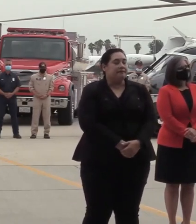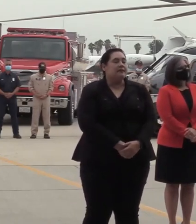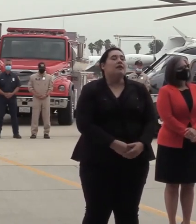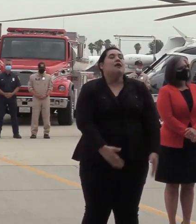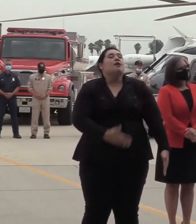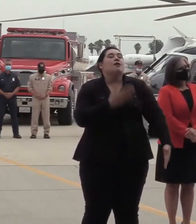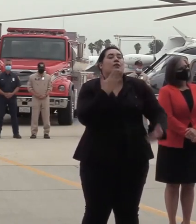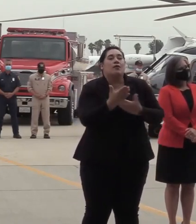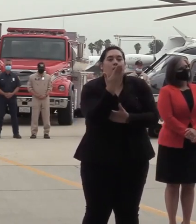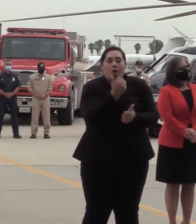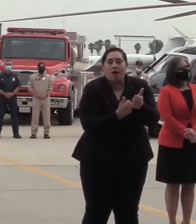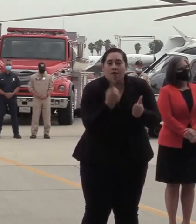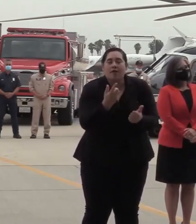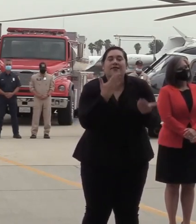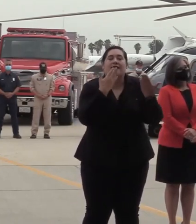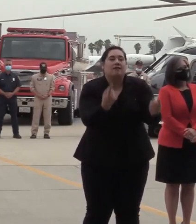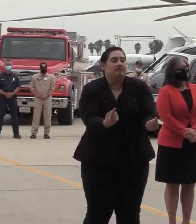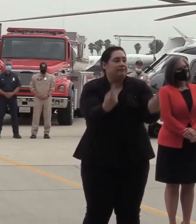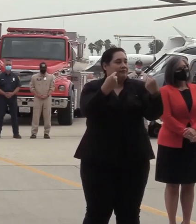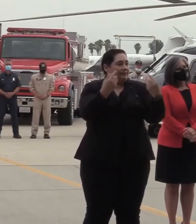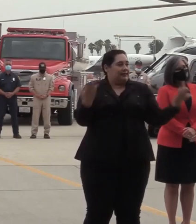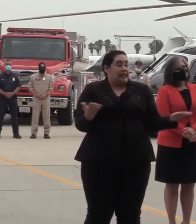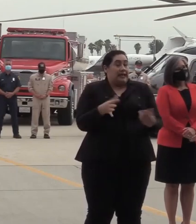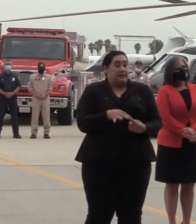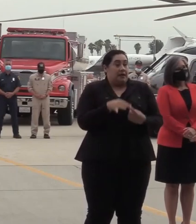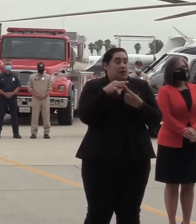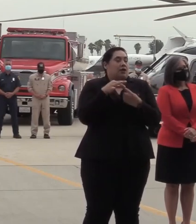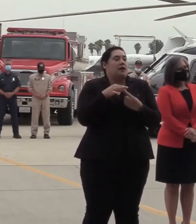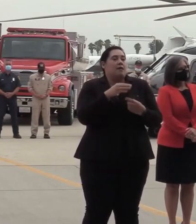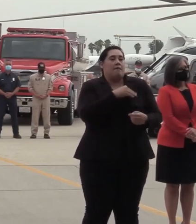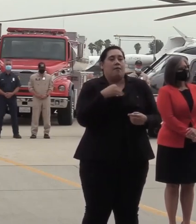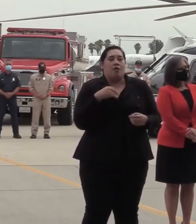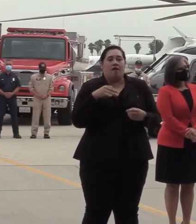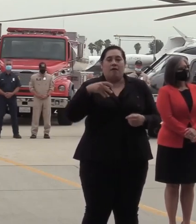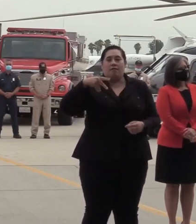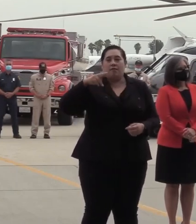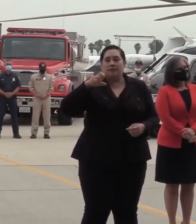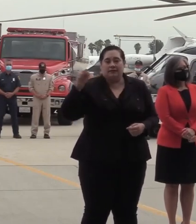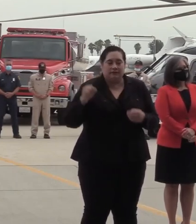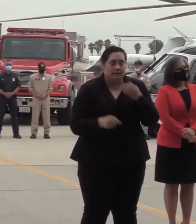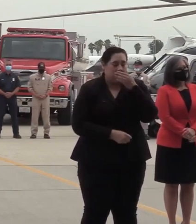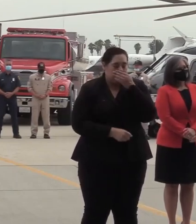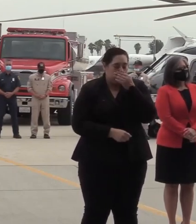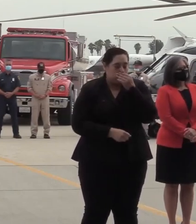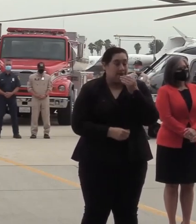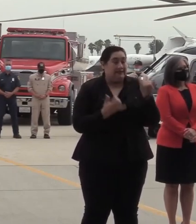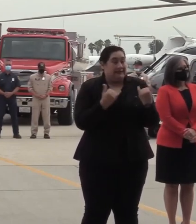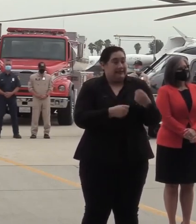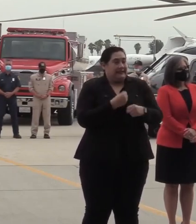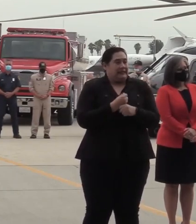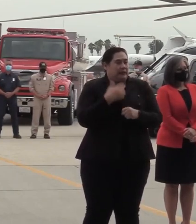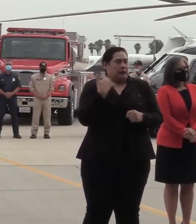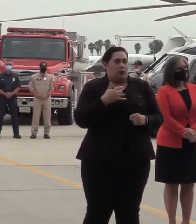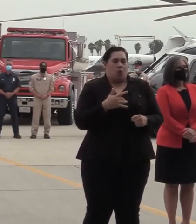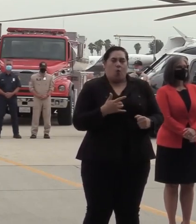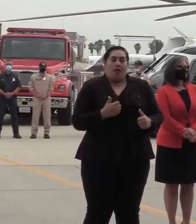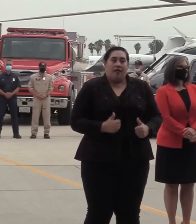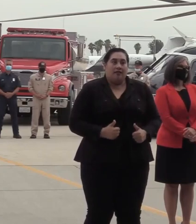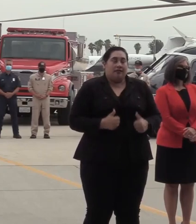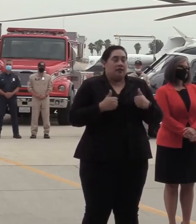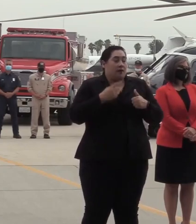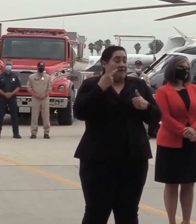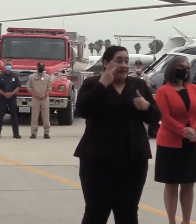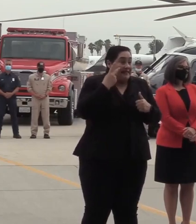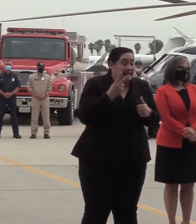Muy buenos días a todos y gracias por venir, especialmente los miembros de la prensa. Este año estamos viviendo